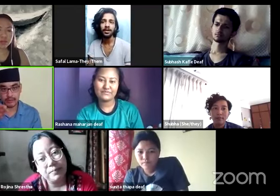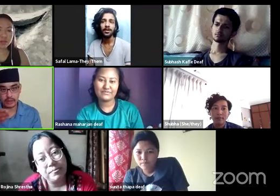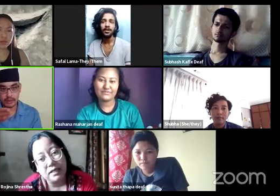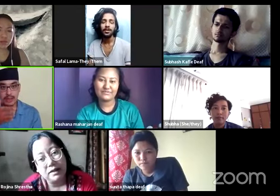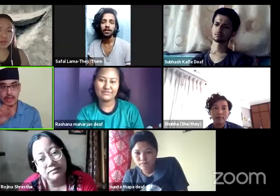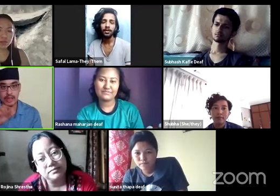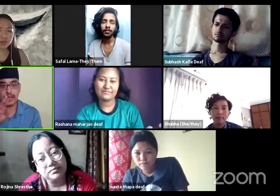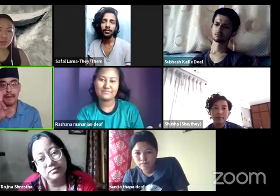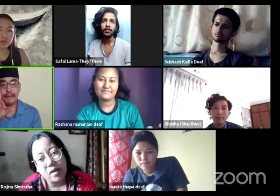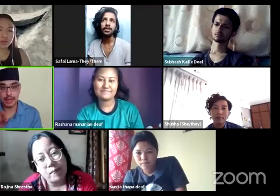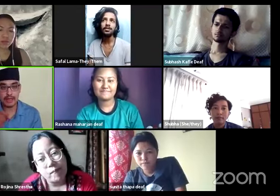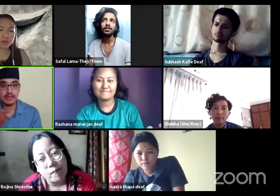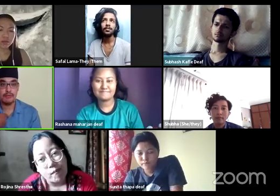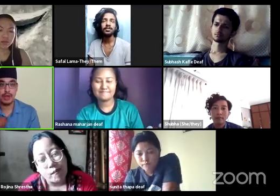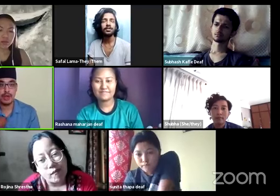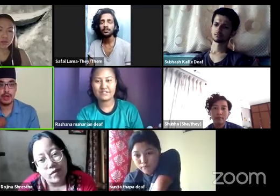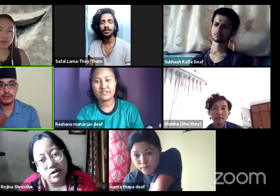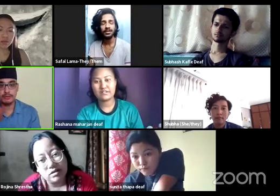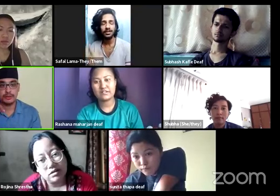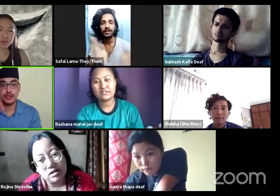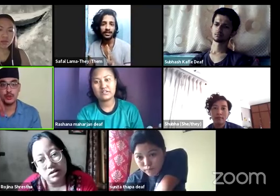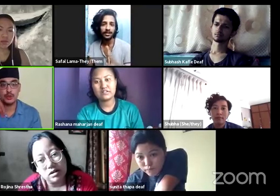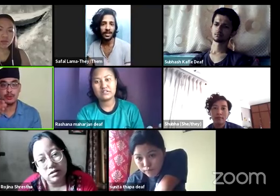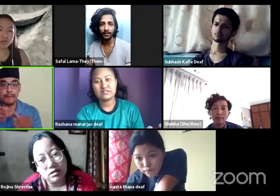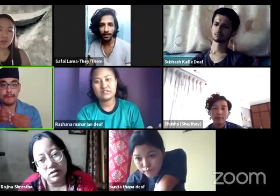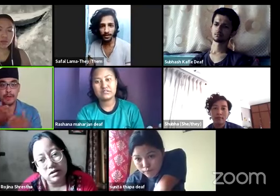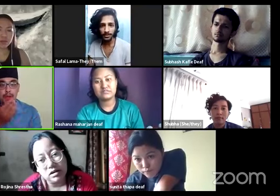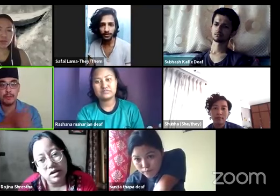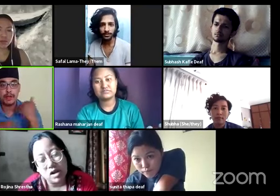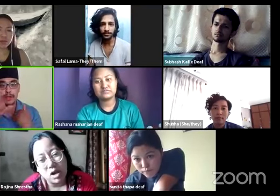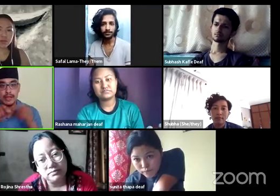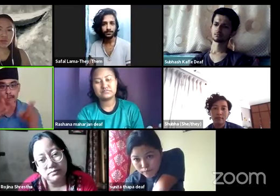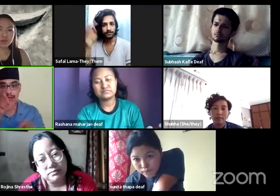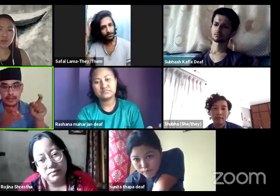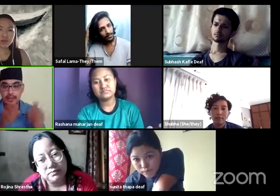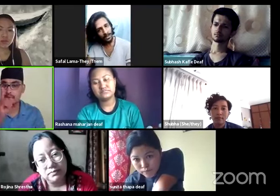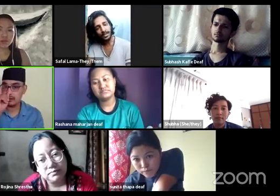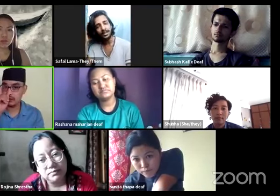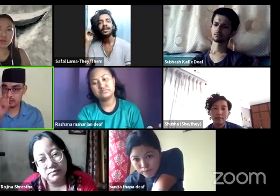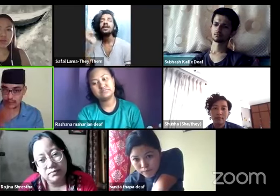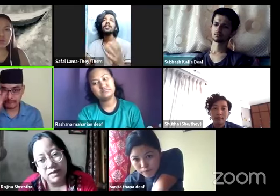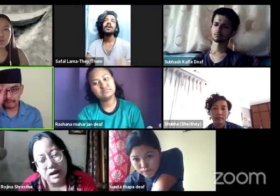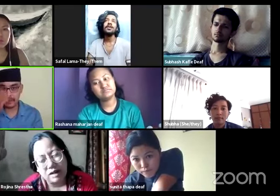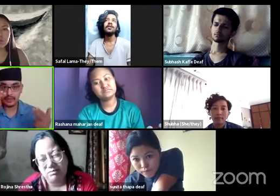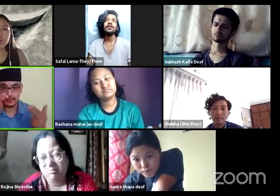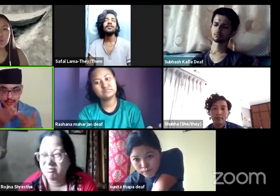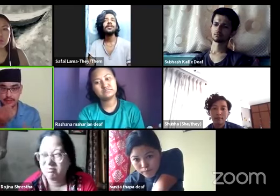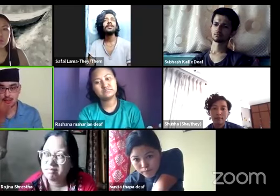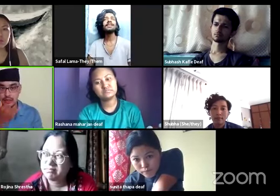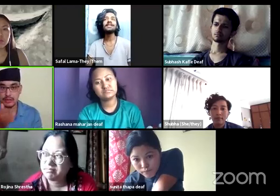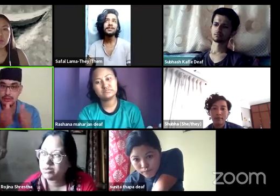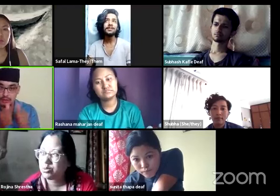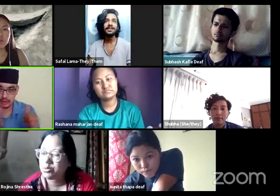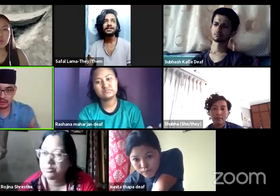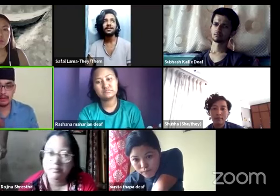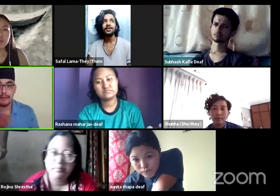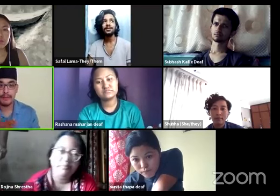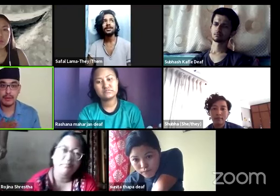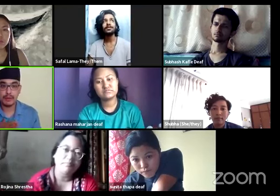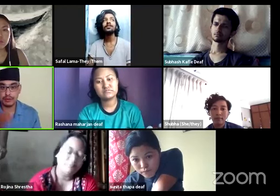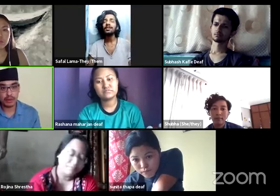एज अ नन कन्फर्मिङ पर्सन विथ डिसेबिलिटी आइडेन्टिफाई गर्छु. अनि मेरो